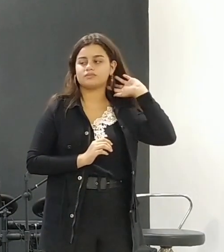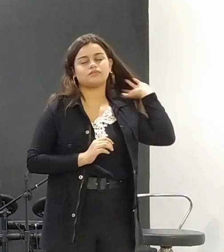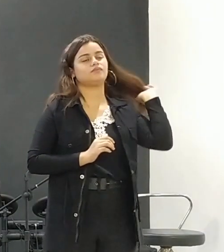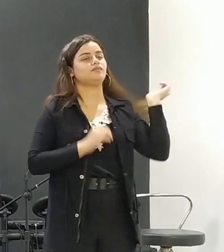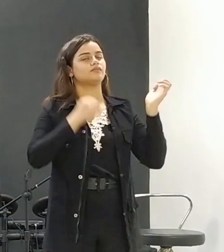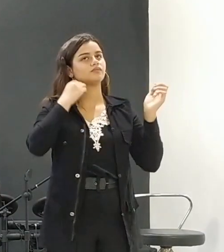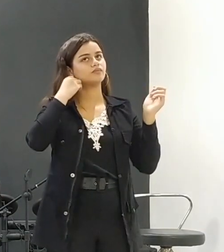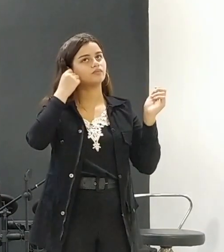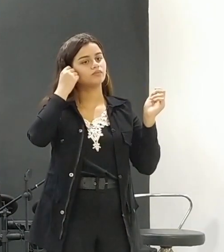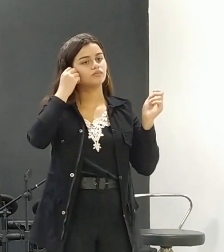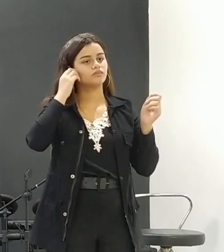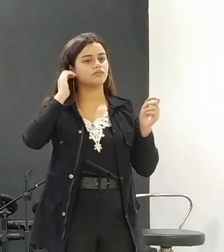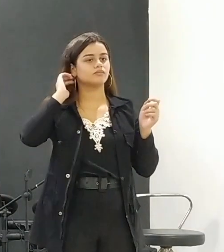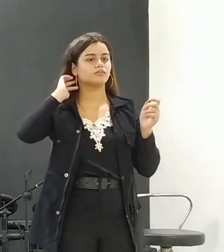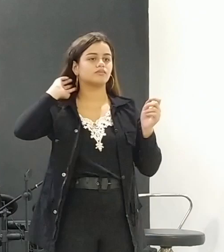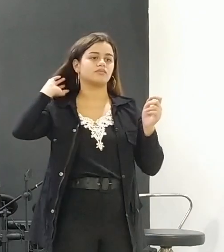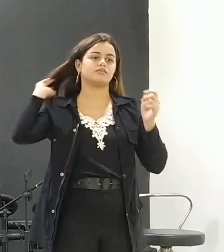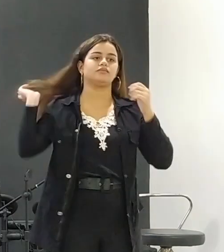Glória a Deus.